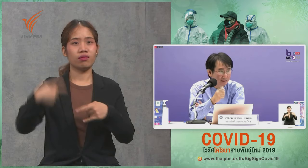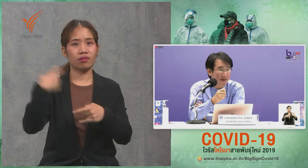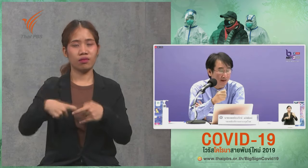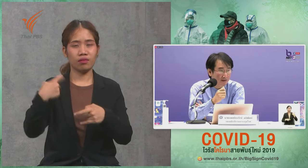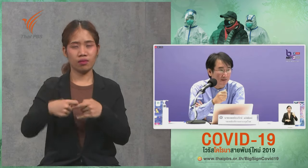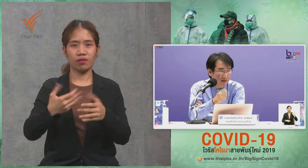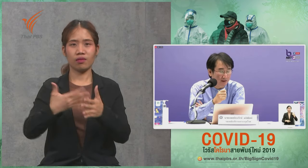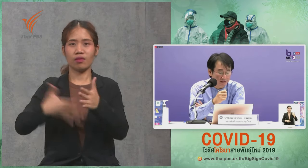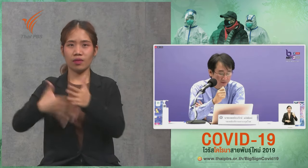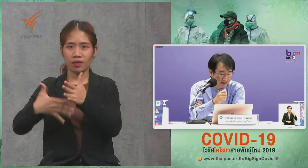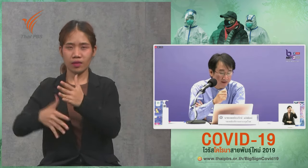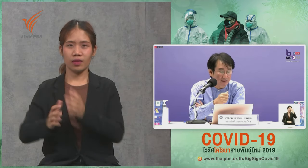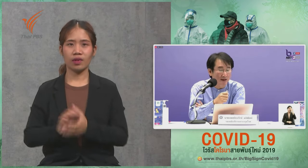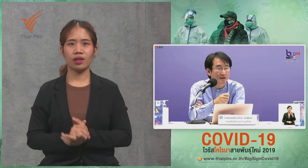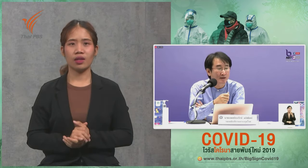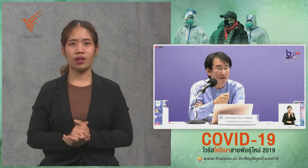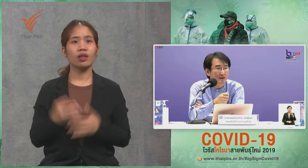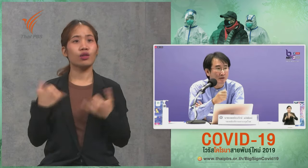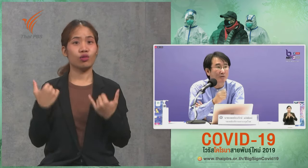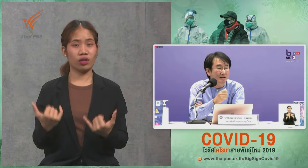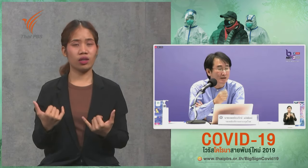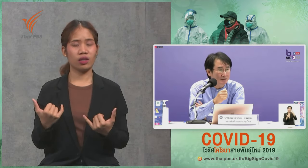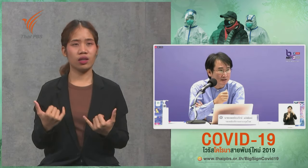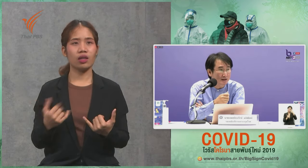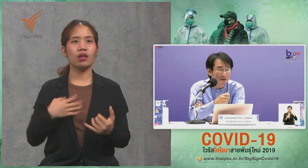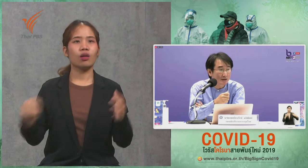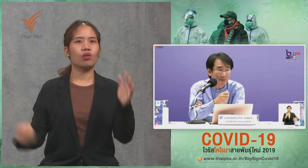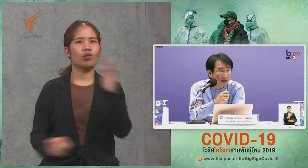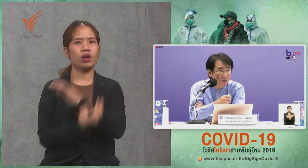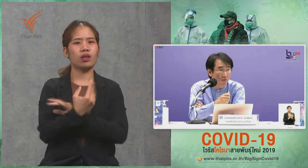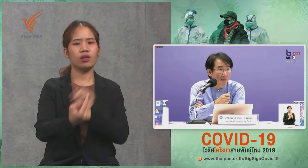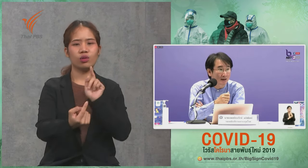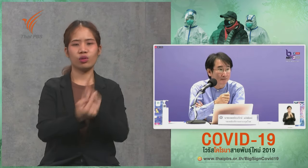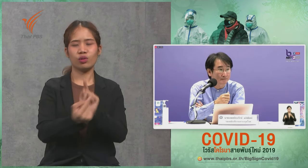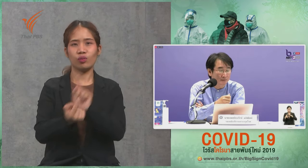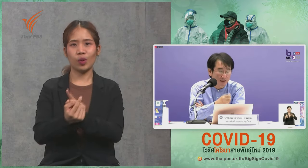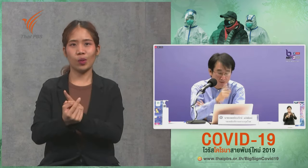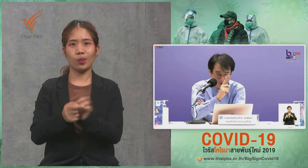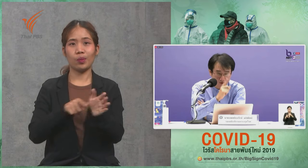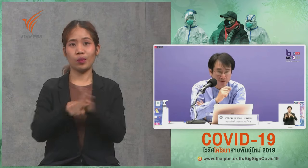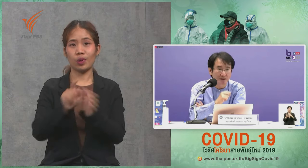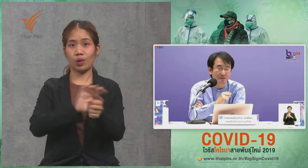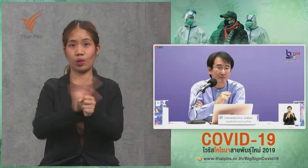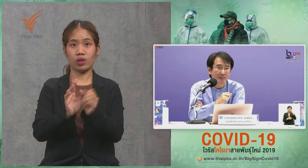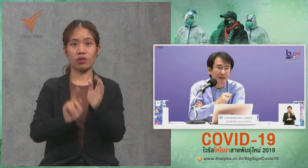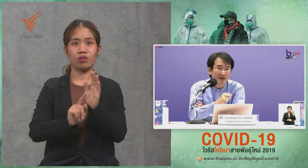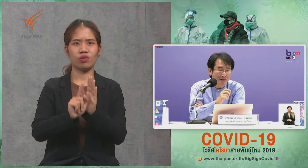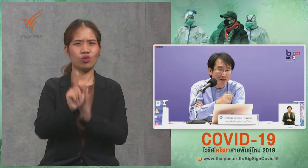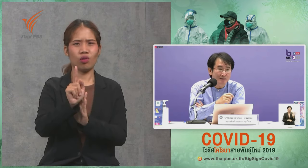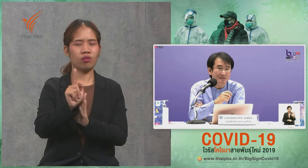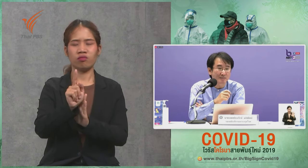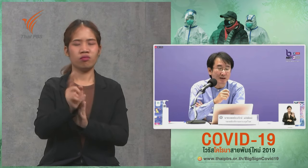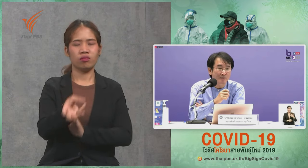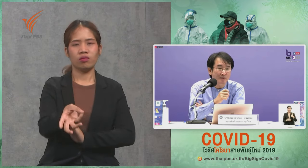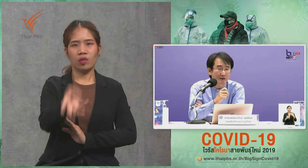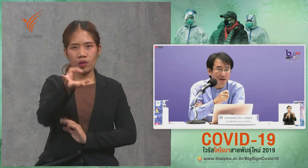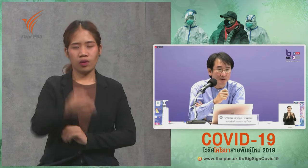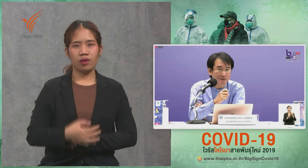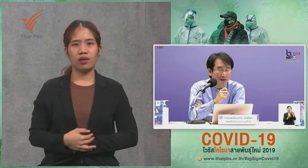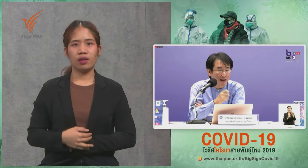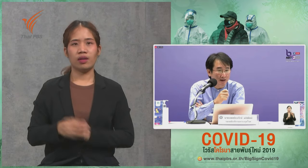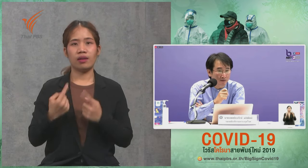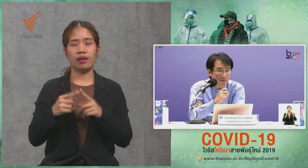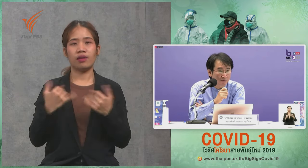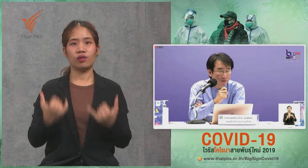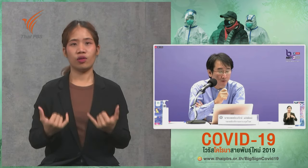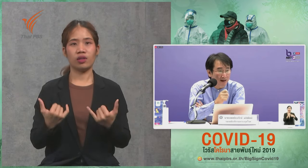นะในนาทีเนี้ยแล้วก็โอกาสที่เราจะเจอเชื้อไม่ได้สูงมาก ะครับข้อที่1คราวนี้สำหรับกรณี